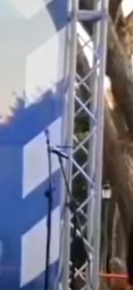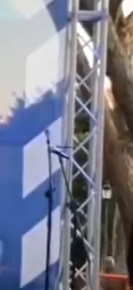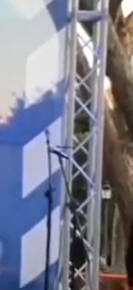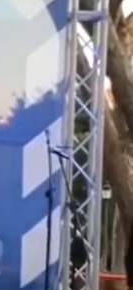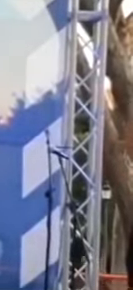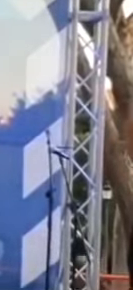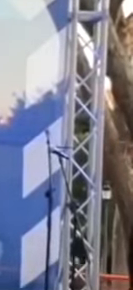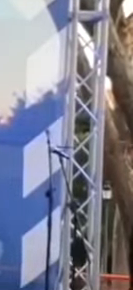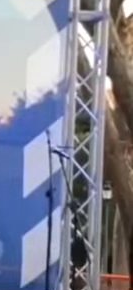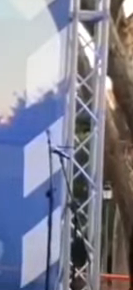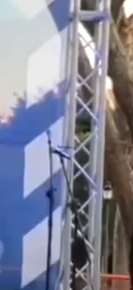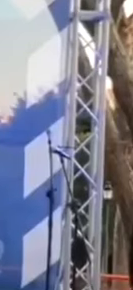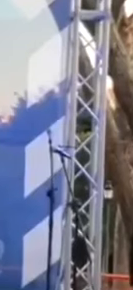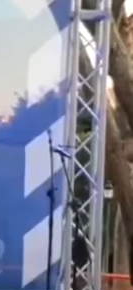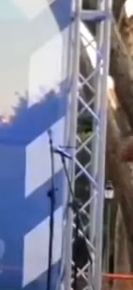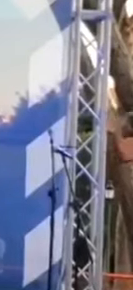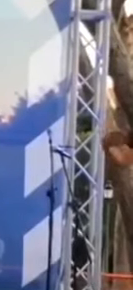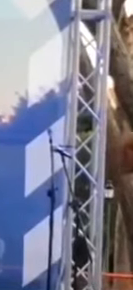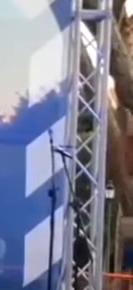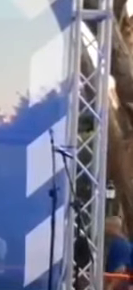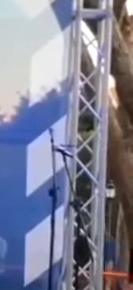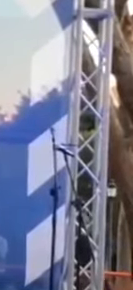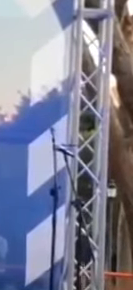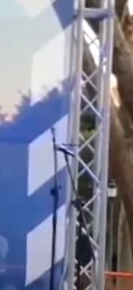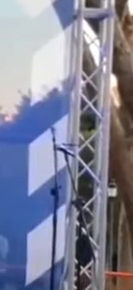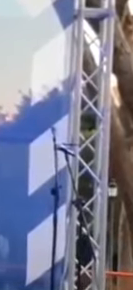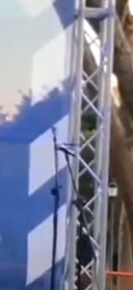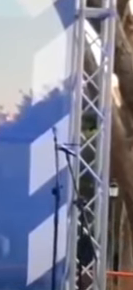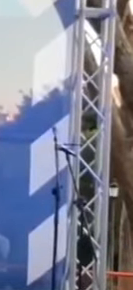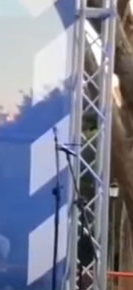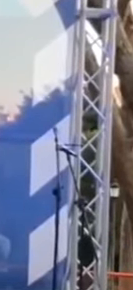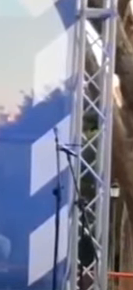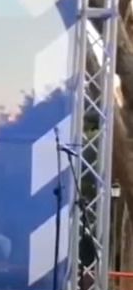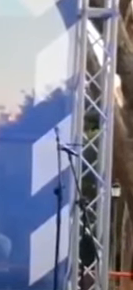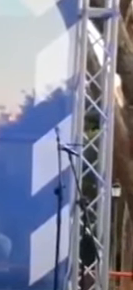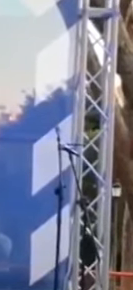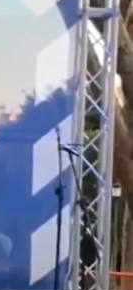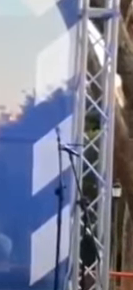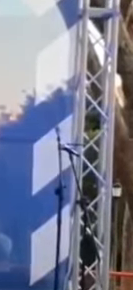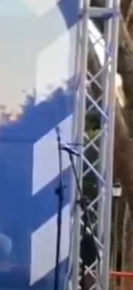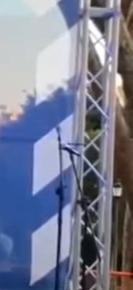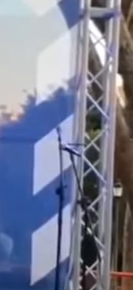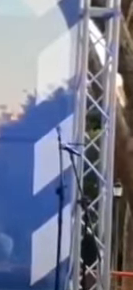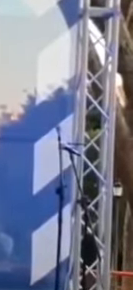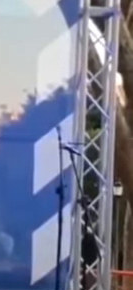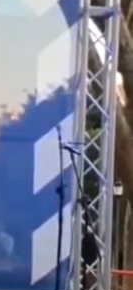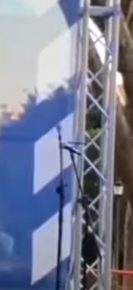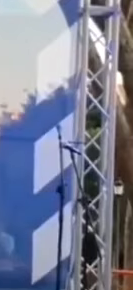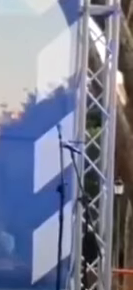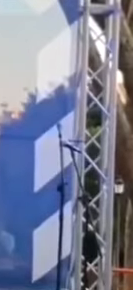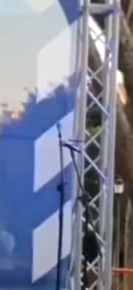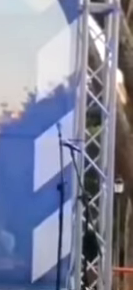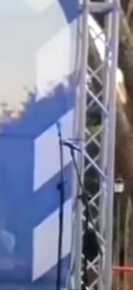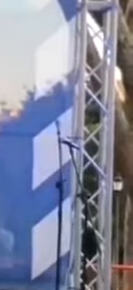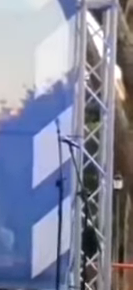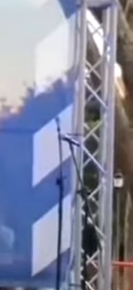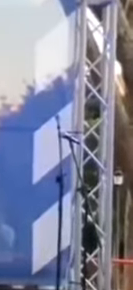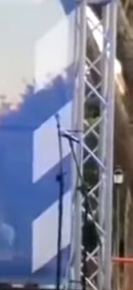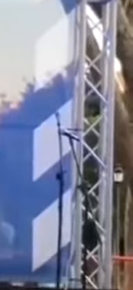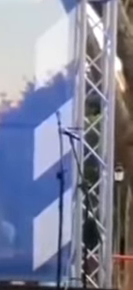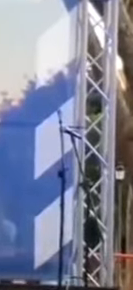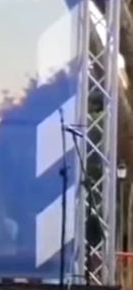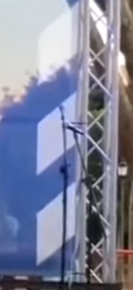battaglie, e tante altre proposte serie. Tante altre proposte serie. Ieri c'è stato il